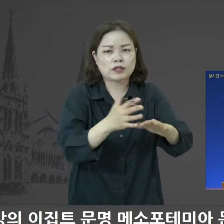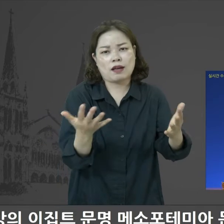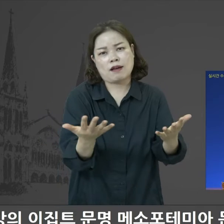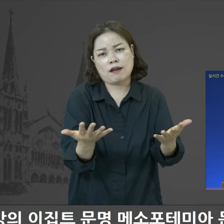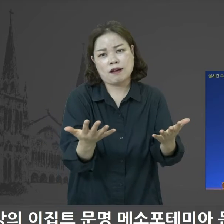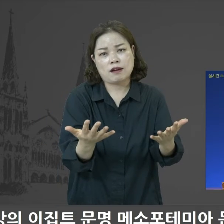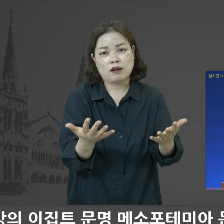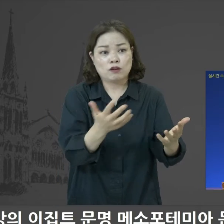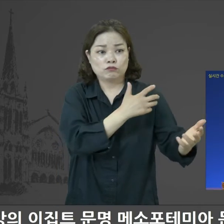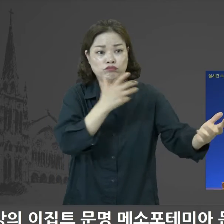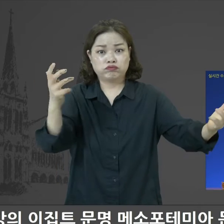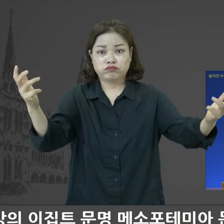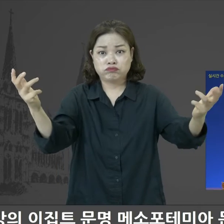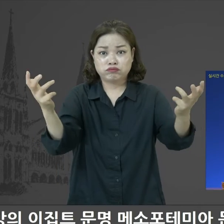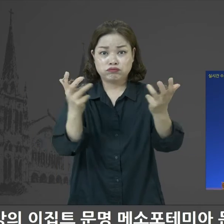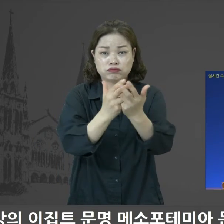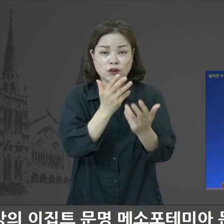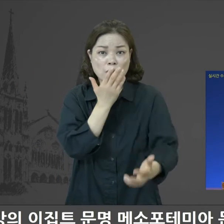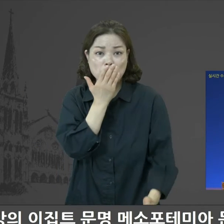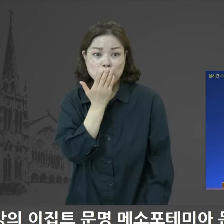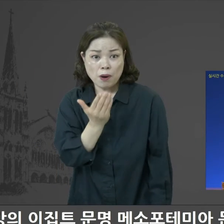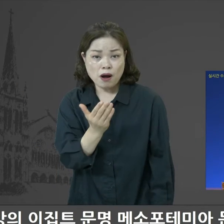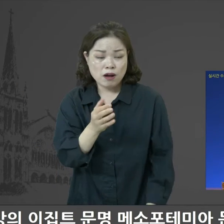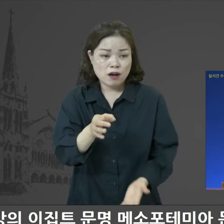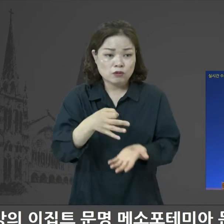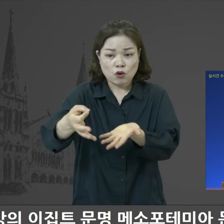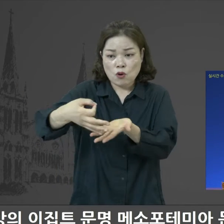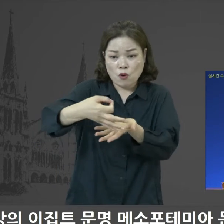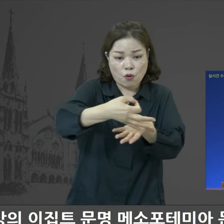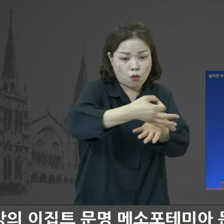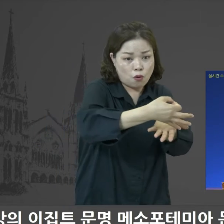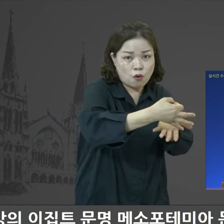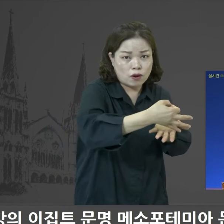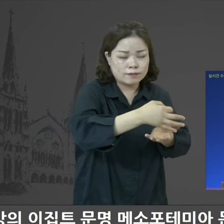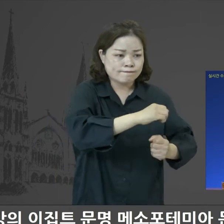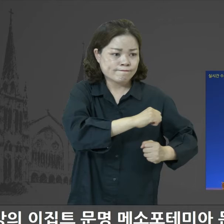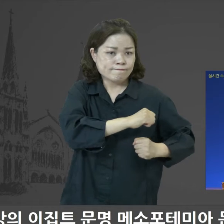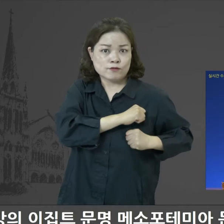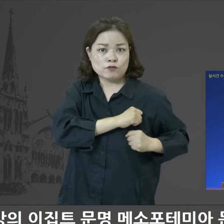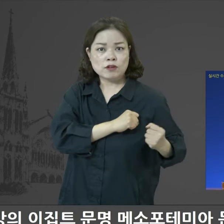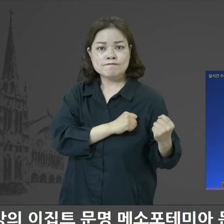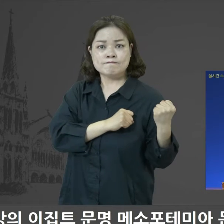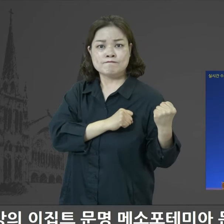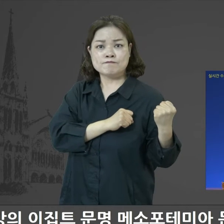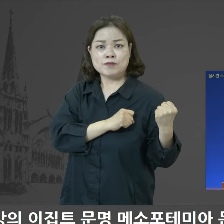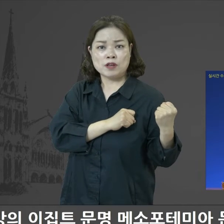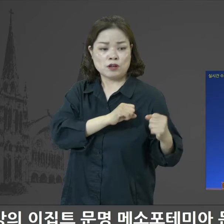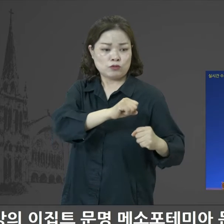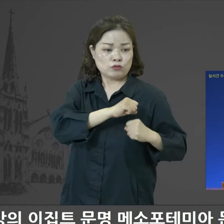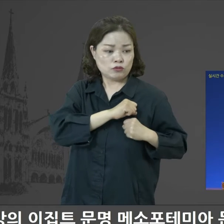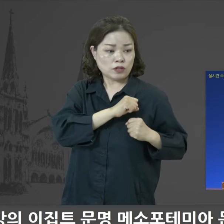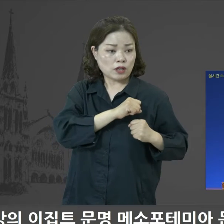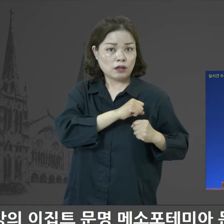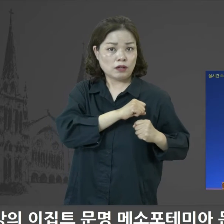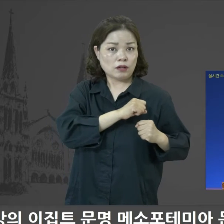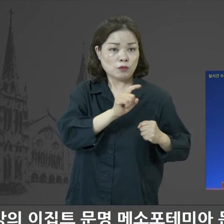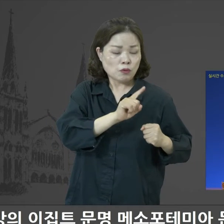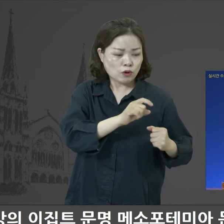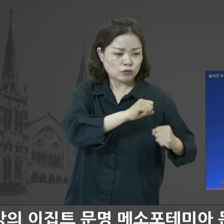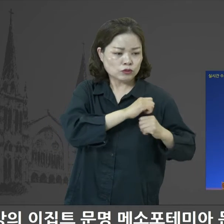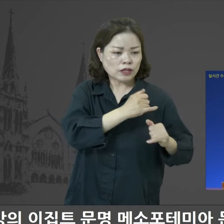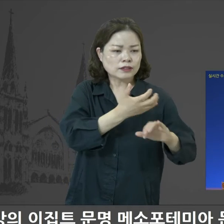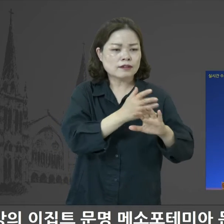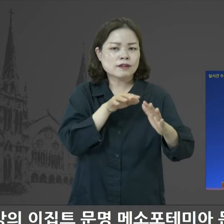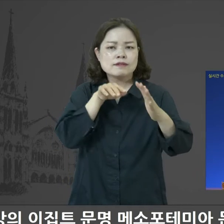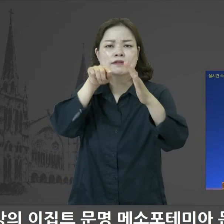지어서 풍성한 수확을 얻어내면 돈을 벌잖아요. 이 돈을 가지고 군사력을 키웁니다. 군사력을 키우면 군사들을 내버려 둡니까? 또 다른